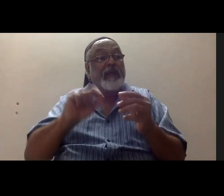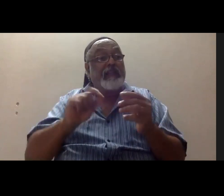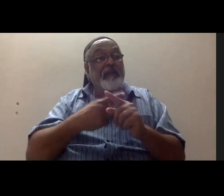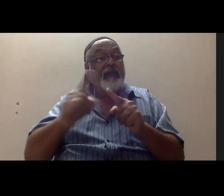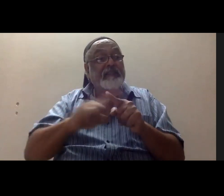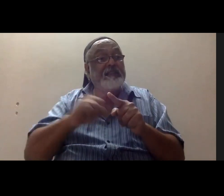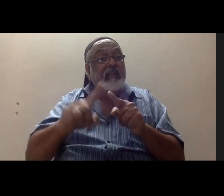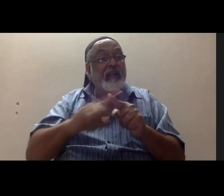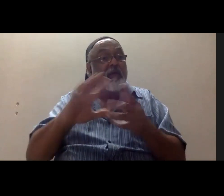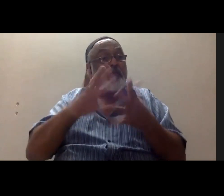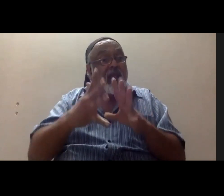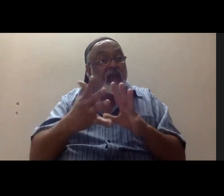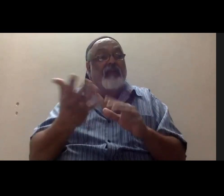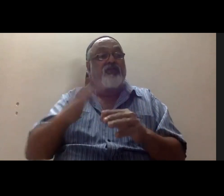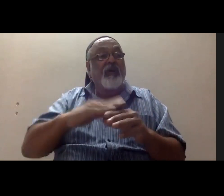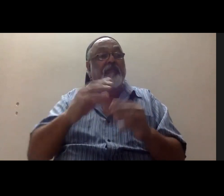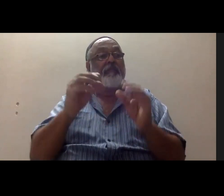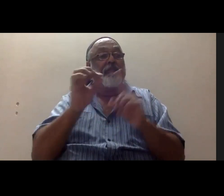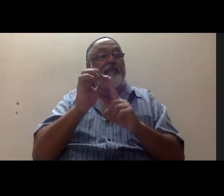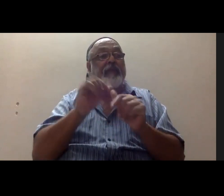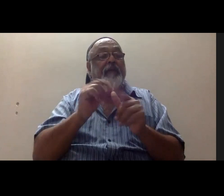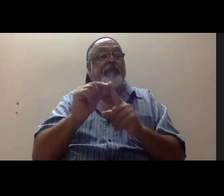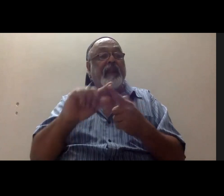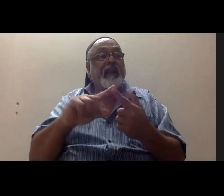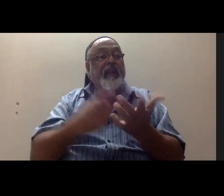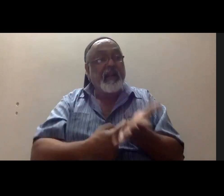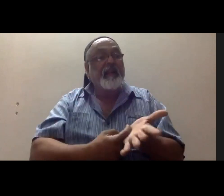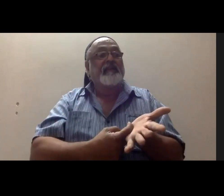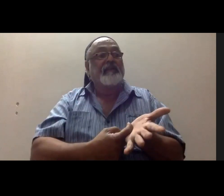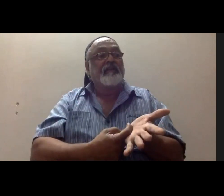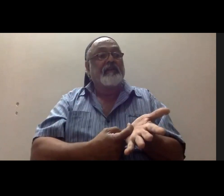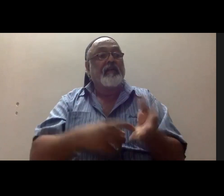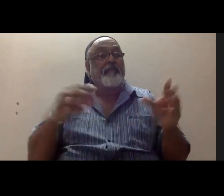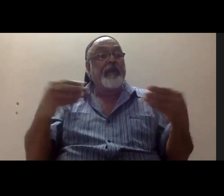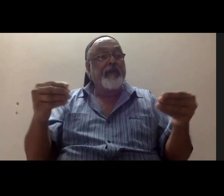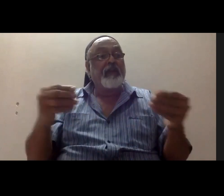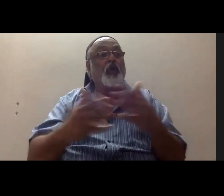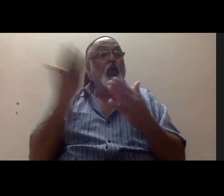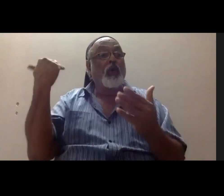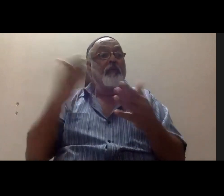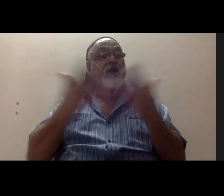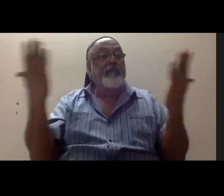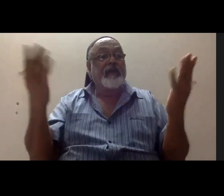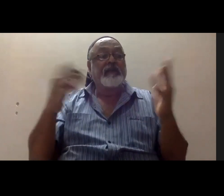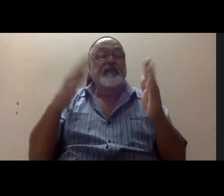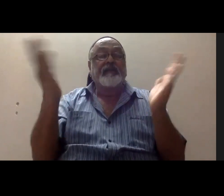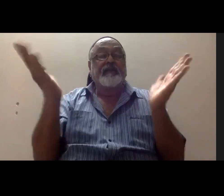हमारा डिफोरेस्टेशन हुआ नहीं है, पूरी तरह से हमने इको फ्रेंडली बना के हमने